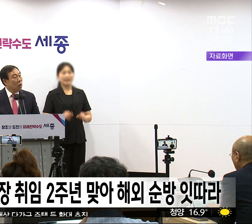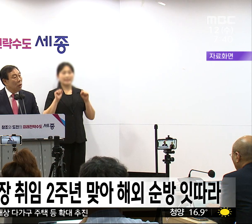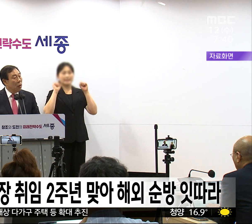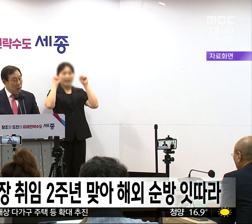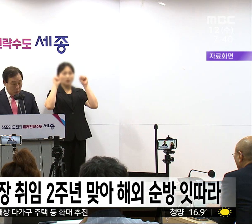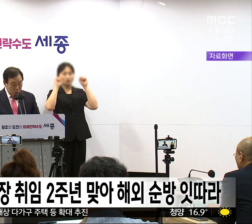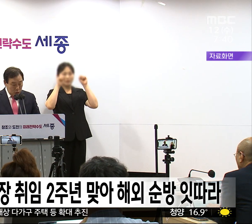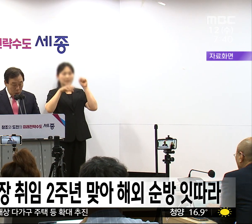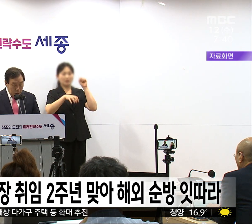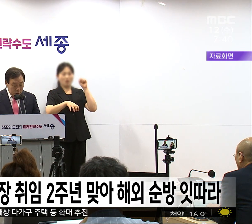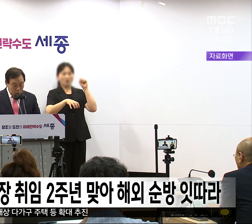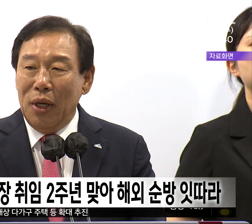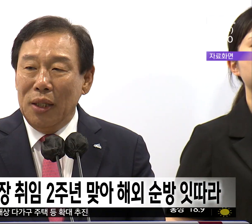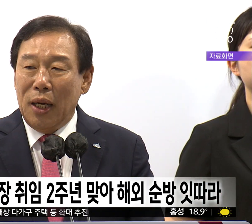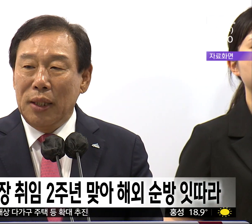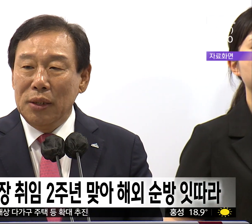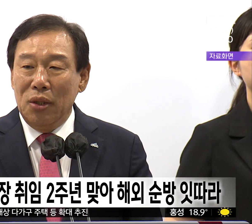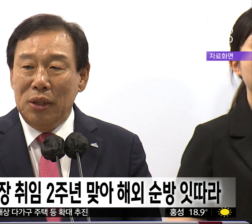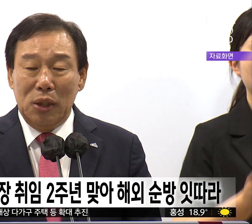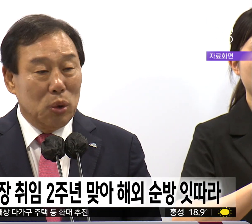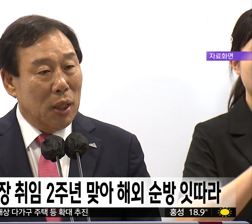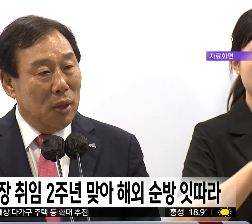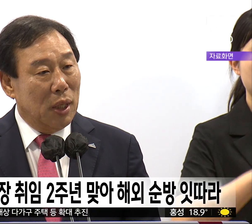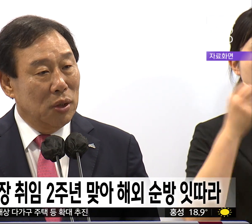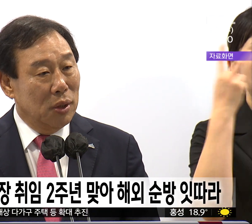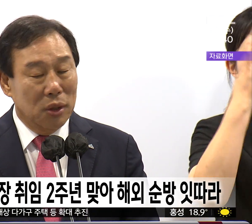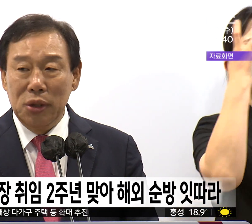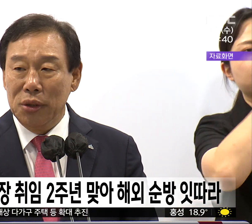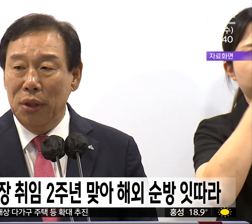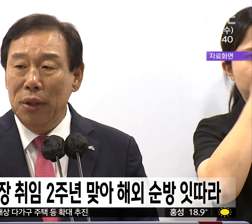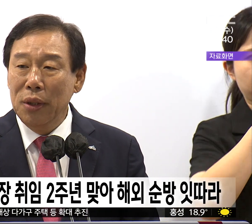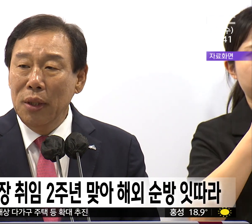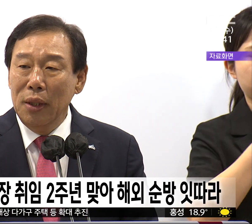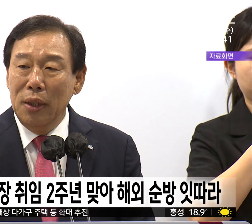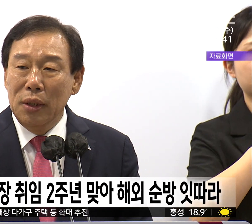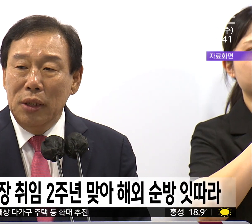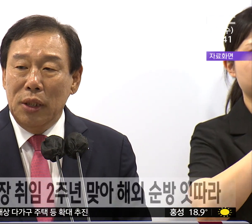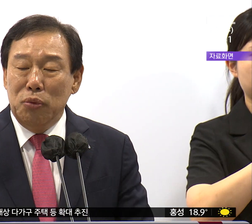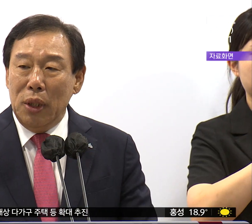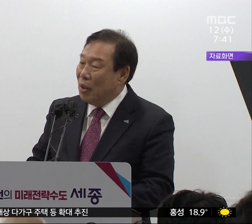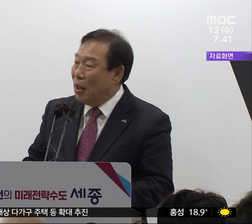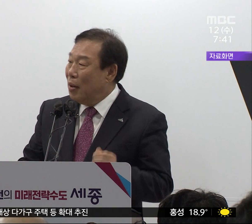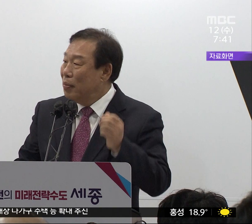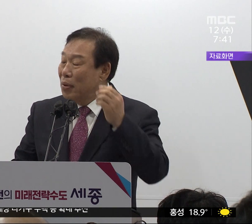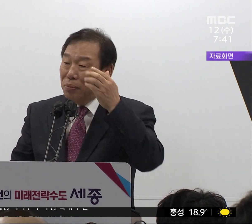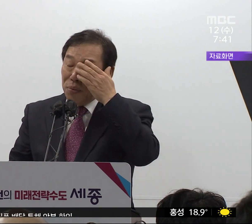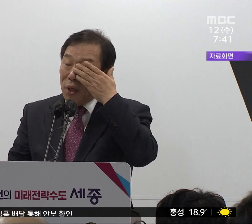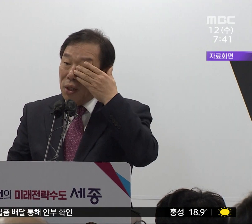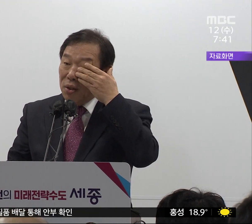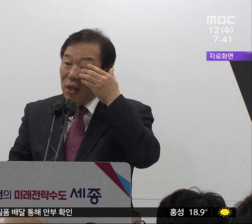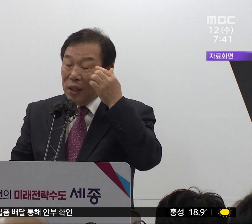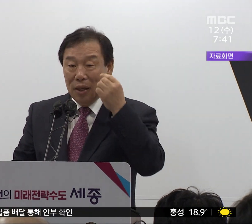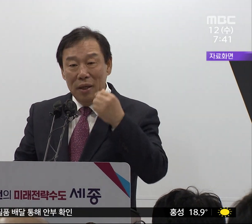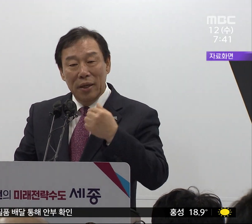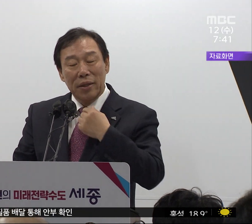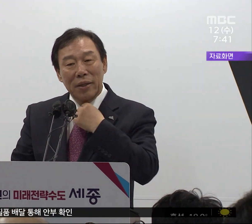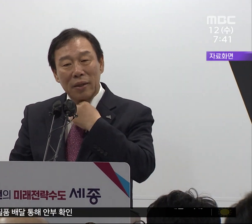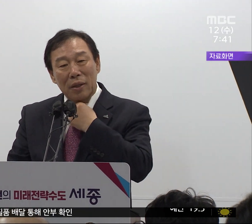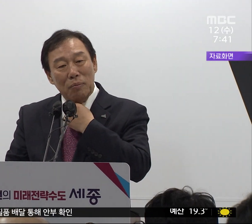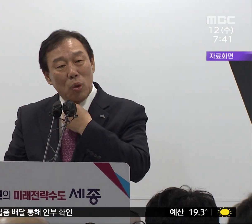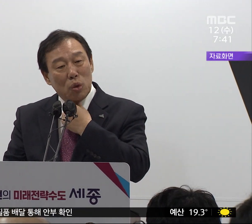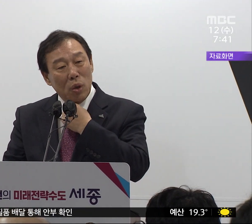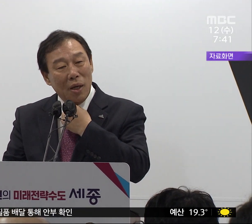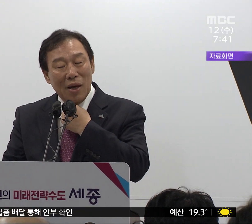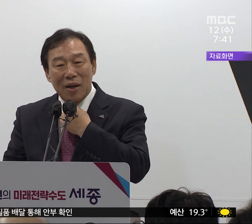다음 달 15일부터 6박 8일 일정으로 미국 LA 미네소타를 찾아 한국어와 한국문화 확산 등에 나설